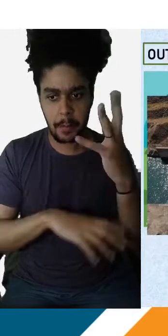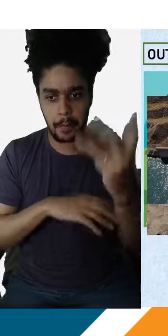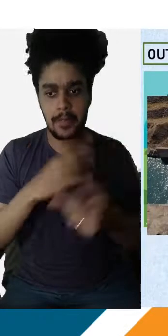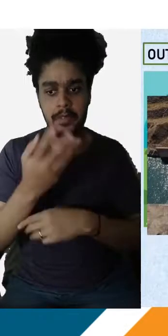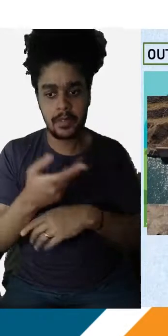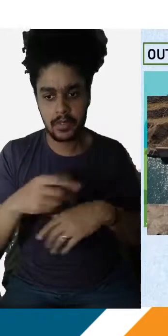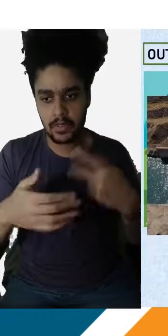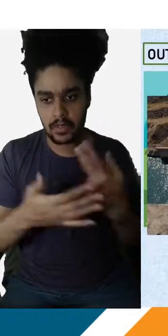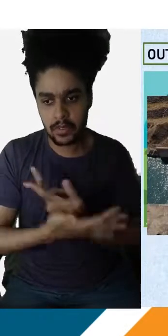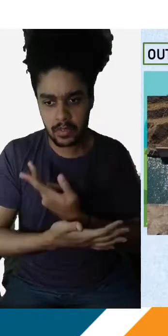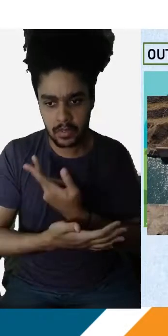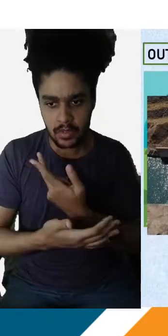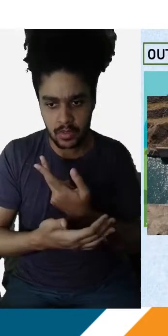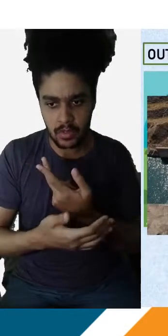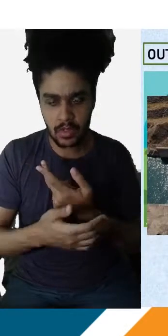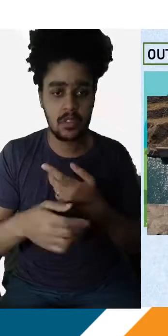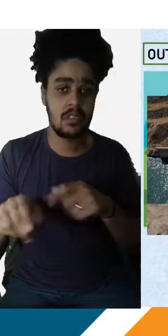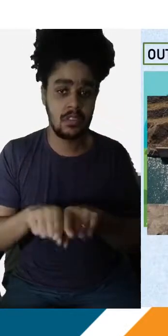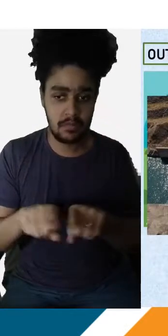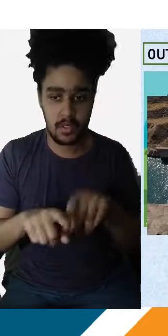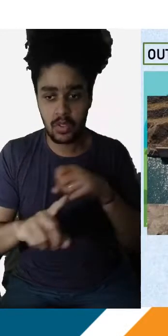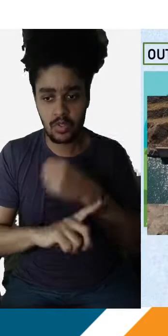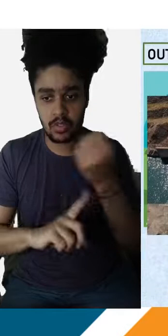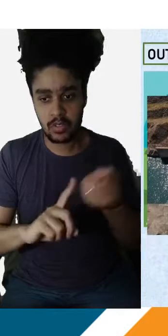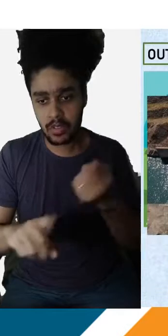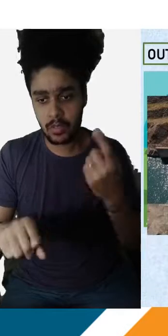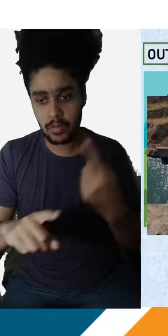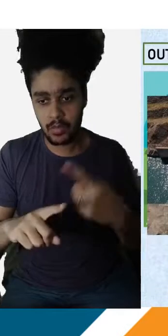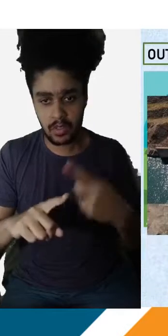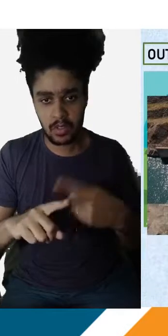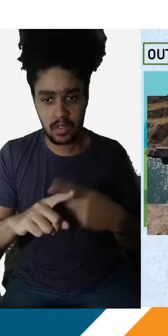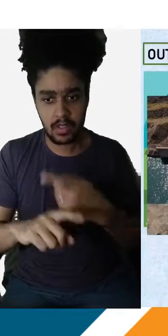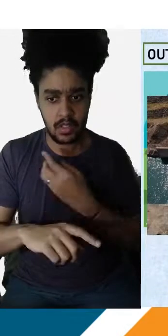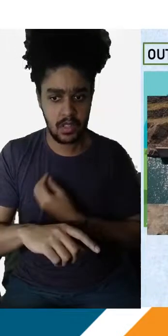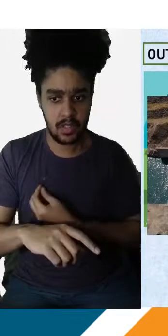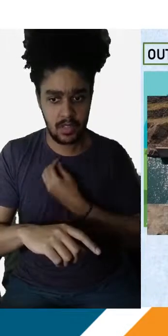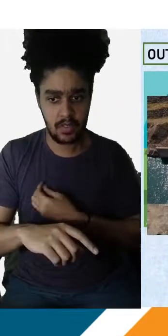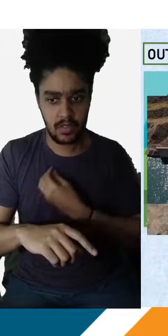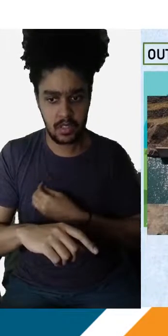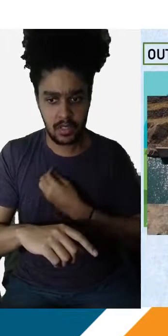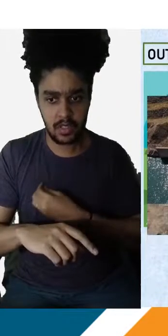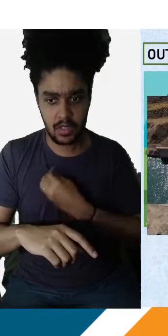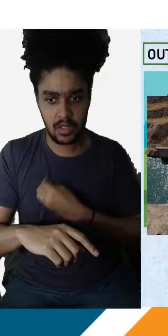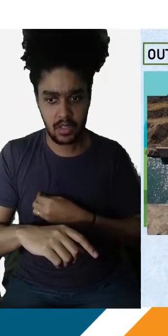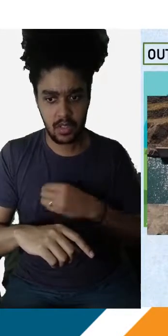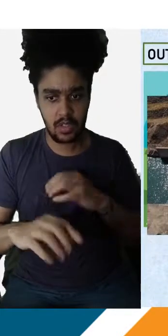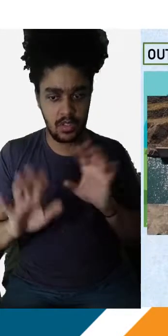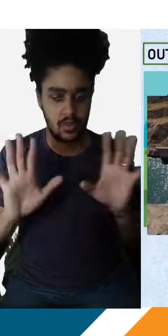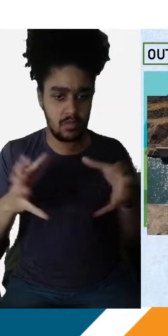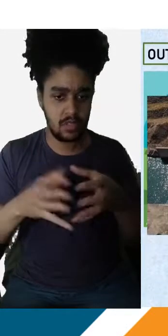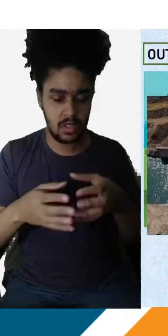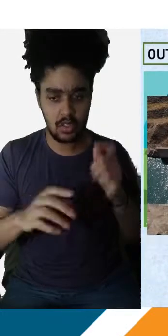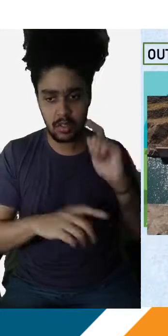nós temos impacto social, porque isso pode impactar a vida de comunidades